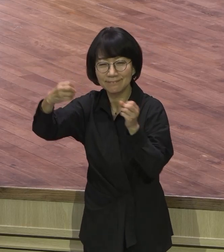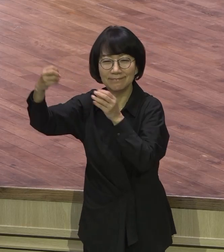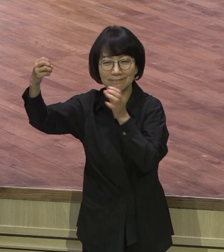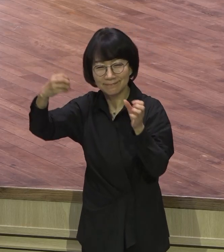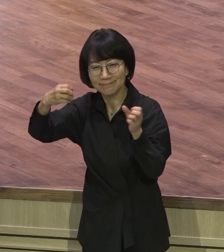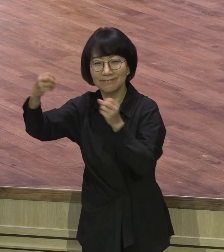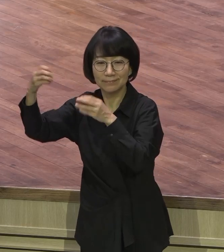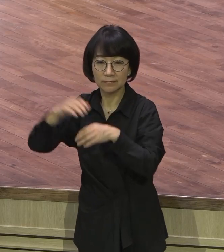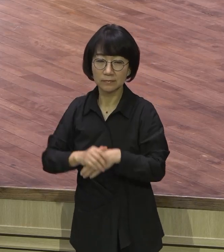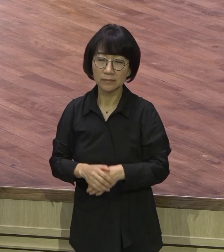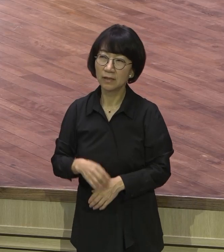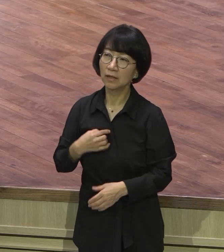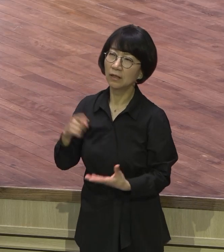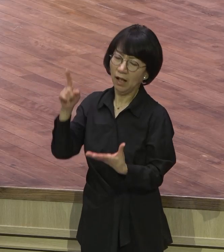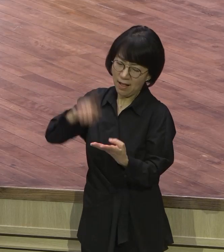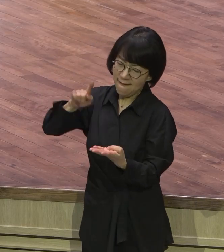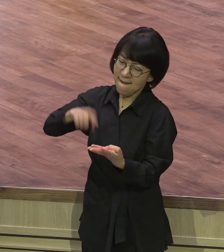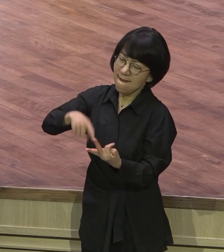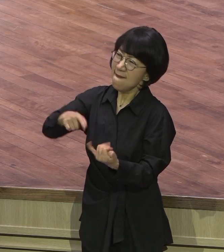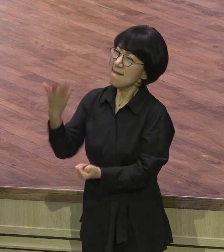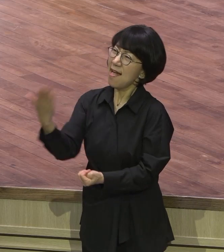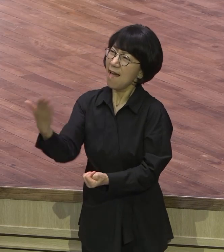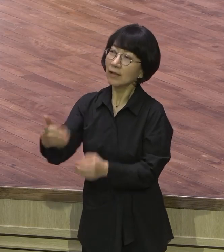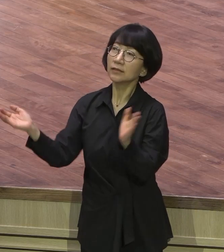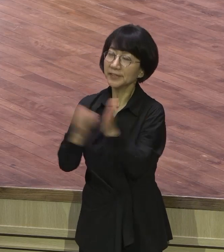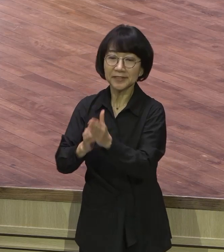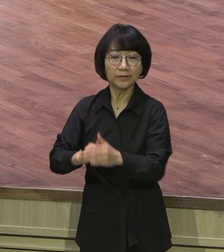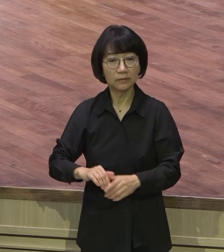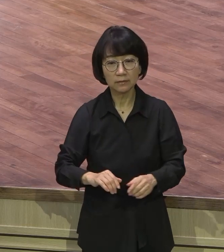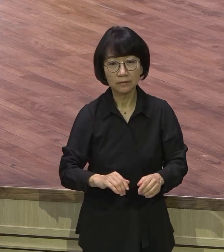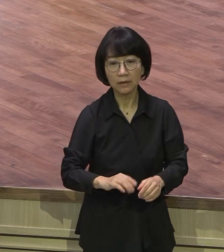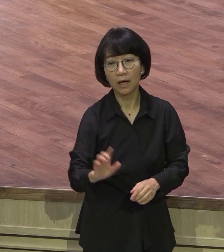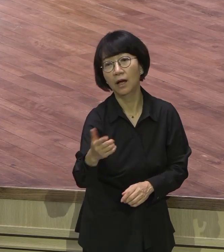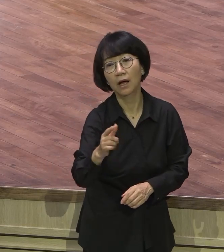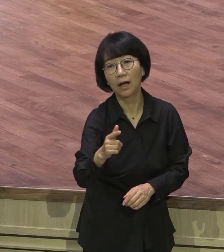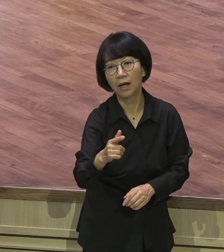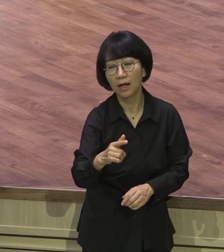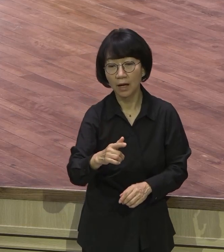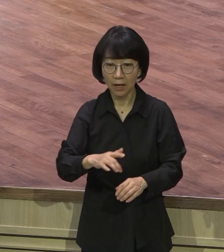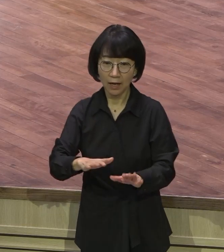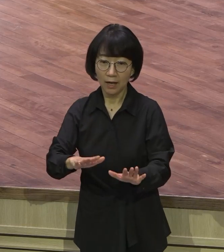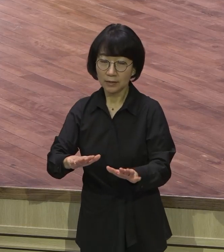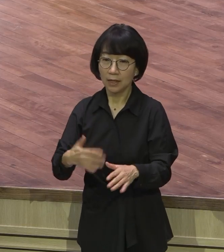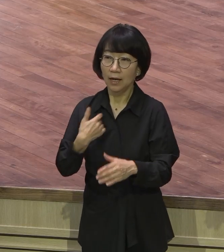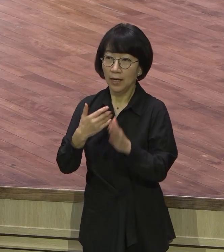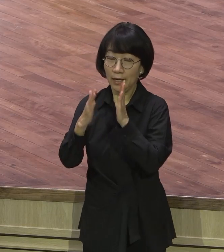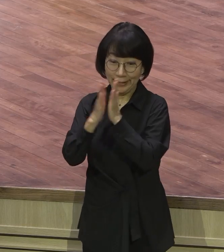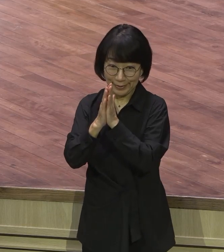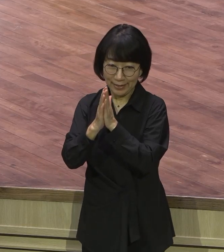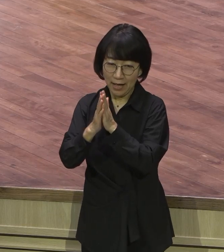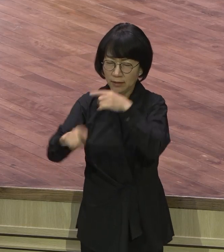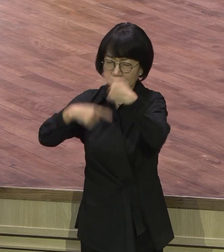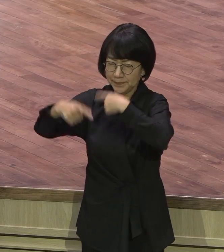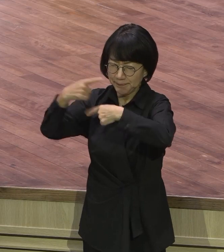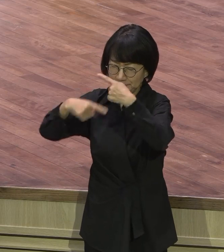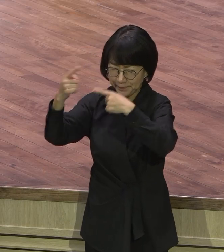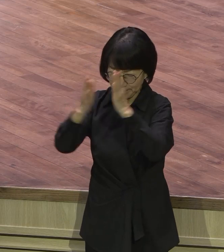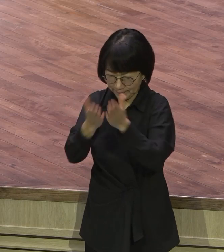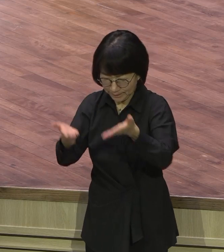것이 아니라 하나님께서 말 좀 하자 그런 말 좀 하자 그래서 기도를 하고 나거든요 기도를 딱 했으면 그 다음에 하나님 내게